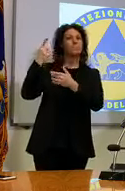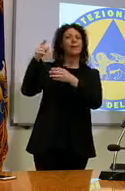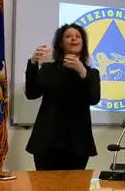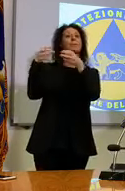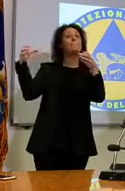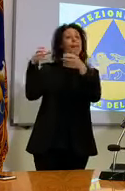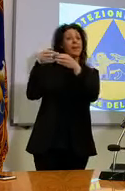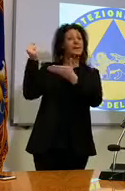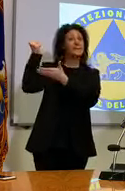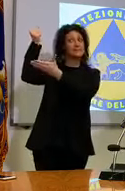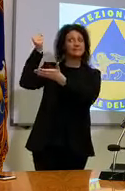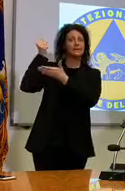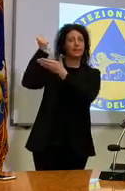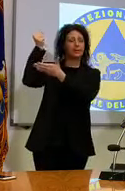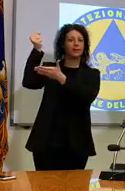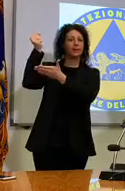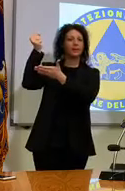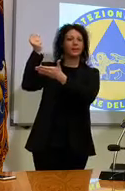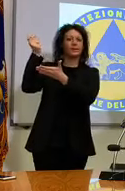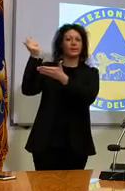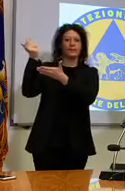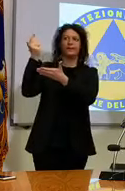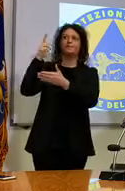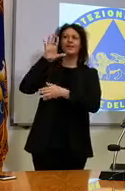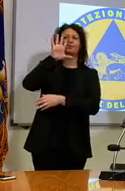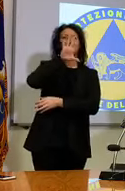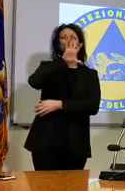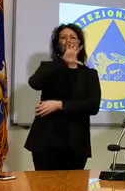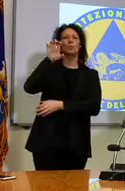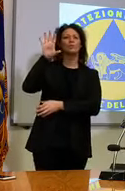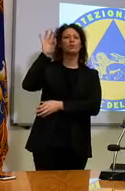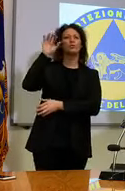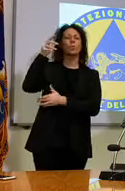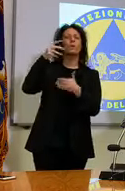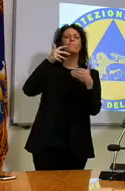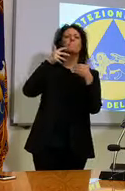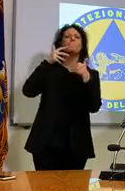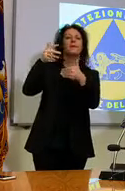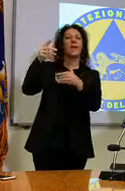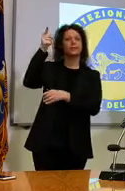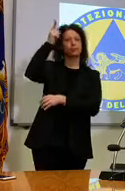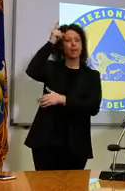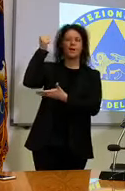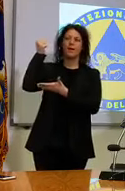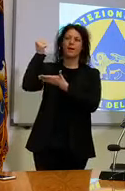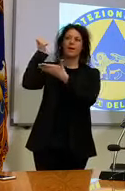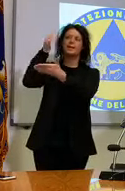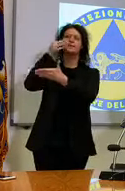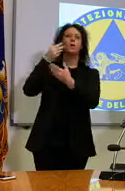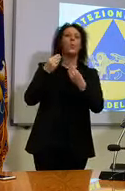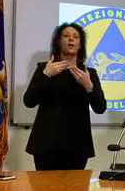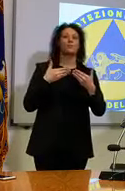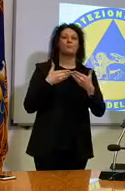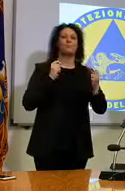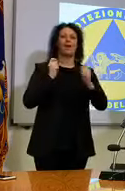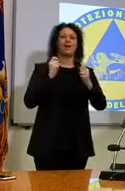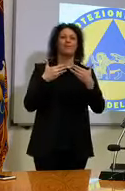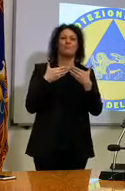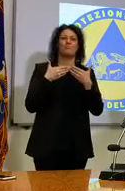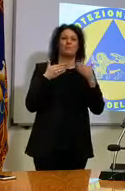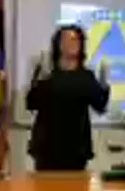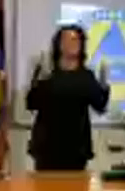dei territori, capite che con 550 miliardi la Germania si farà trovare pronta la riapertura dei mercati,